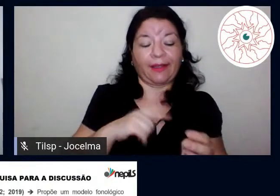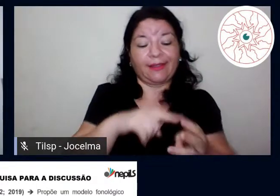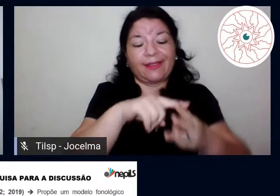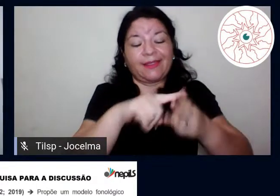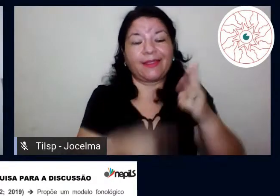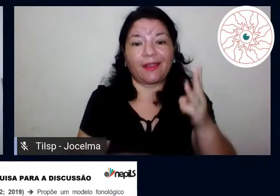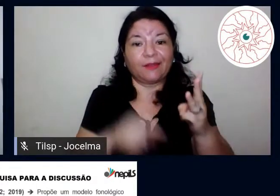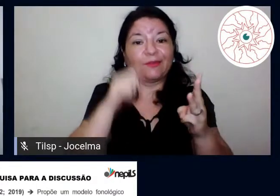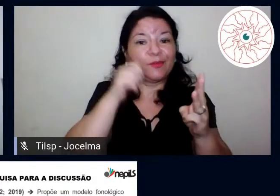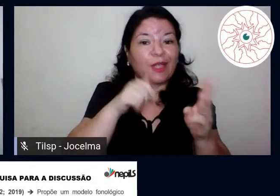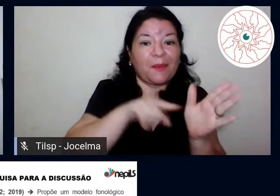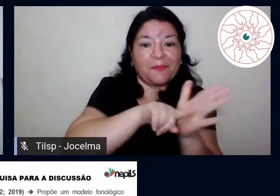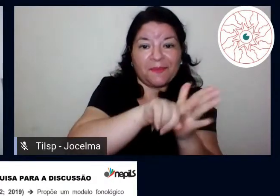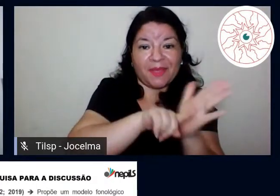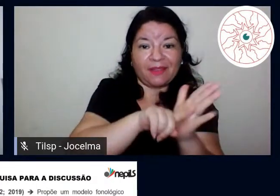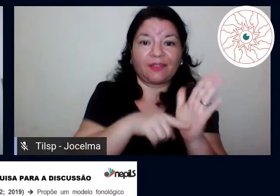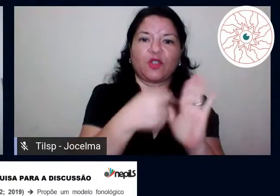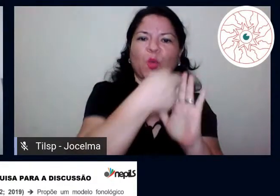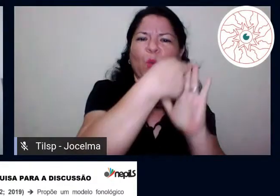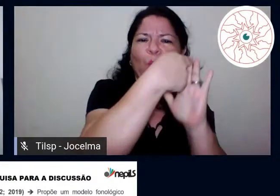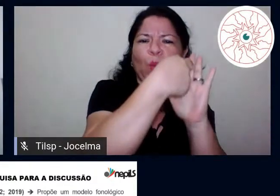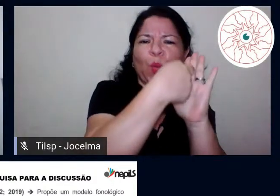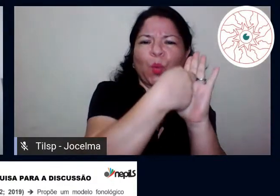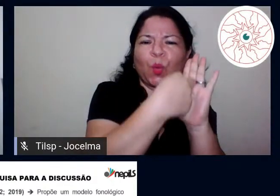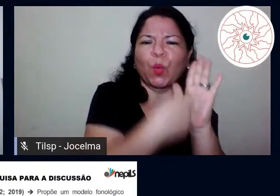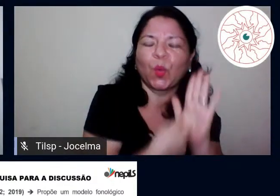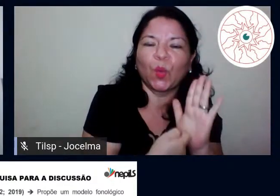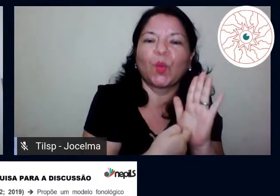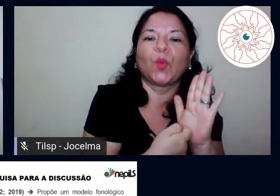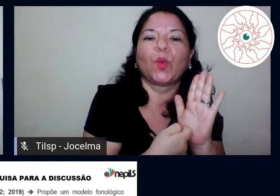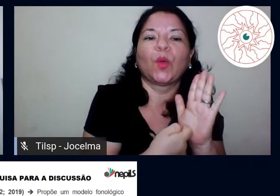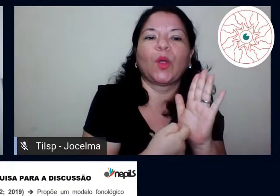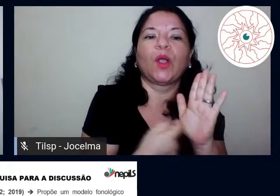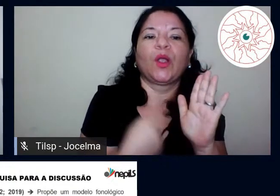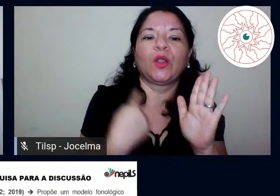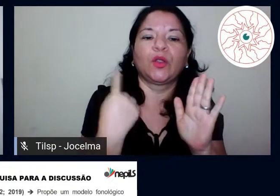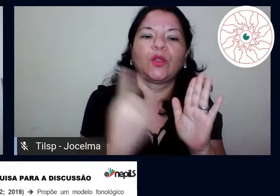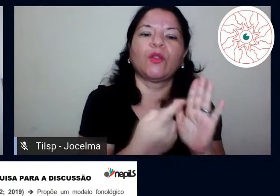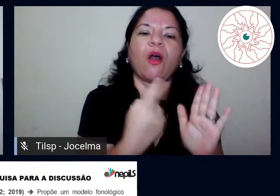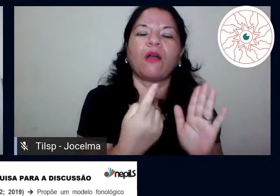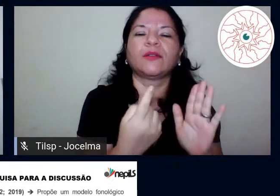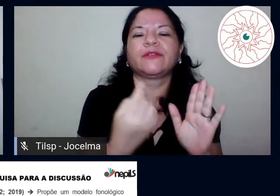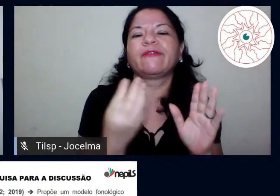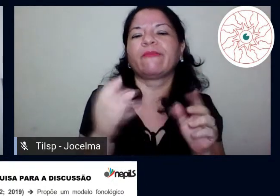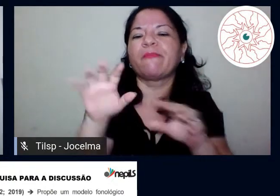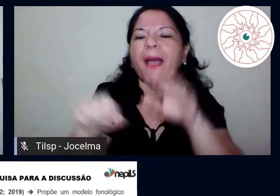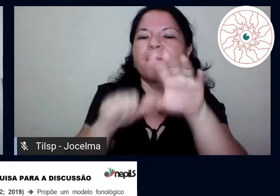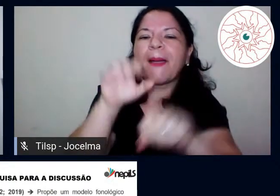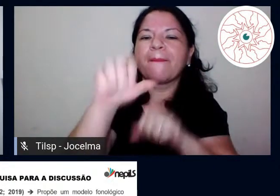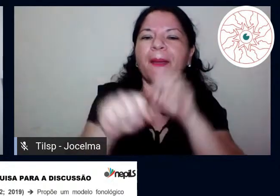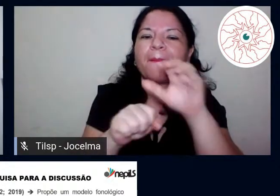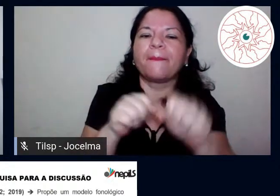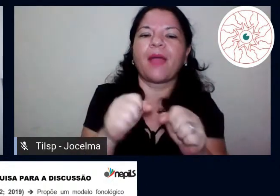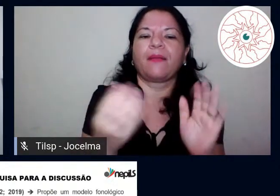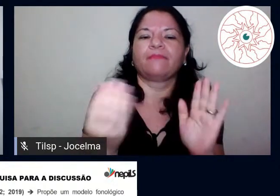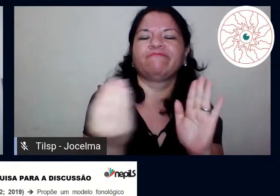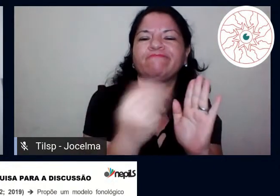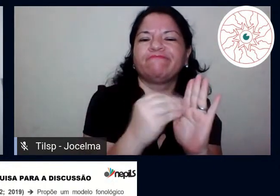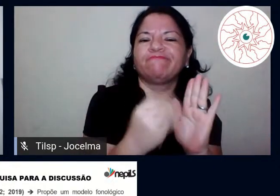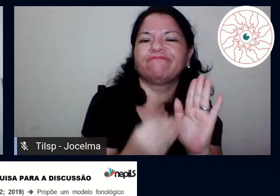né, escrevendo esse trabalho a três mãos, então nós trazemos aqui as bases da pesquisa para essa